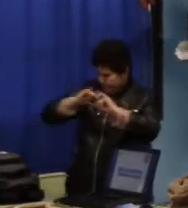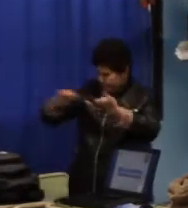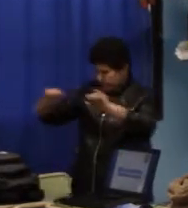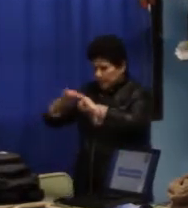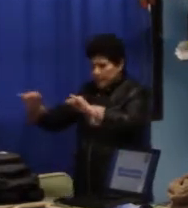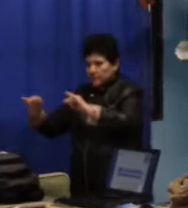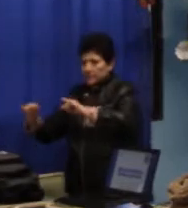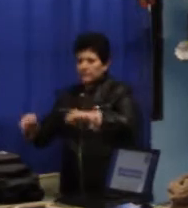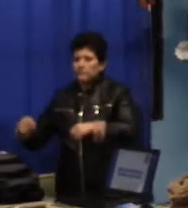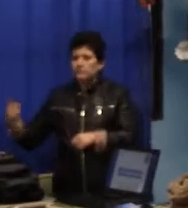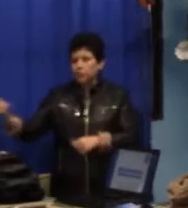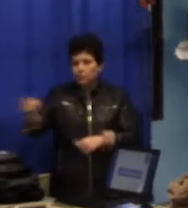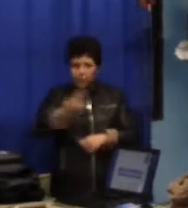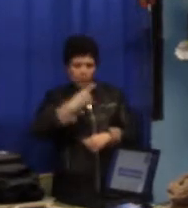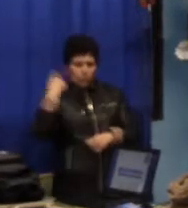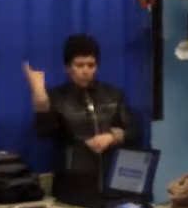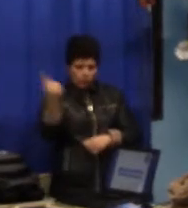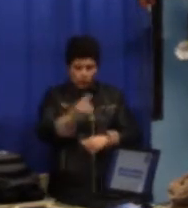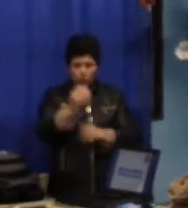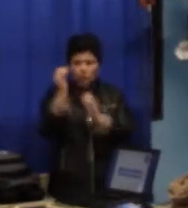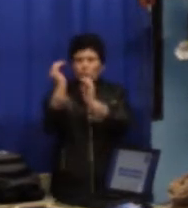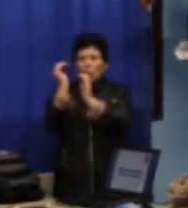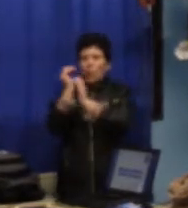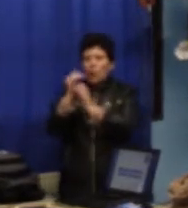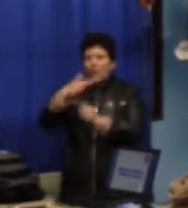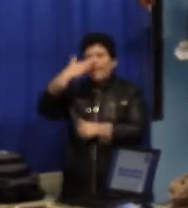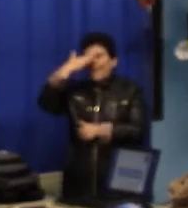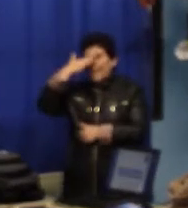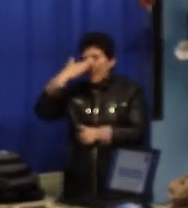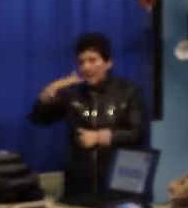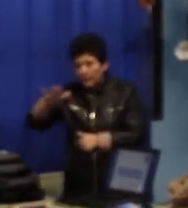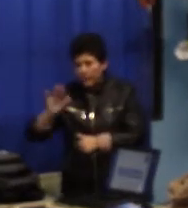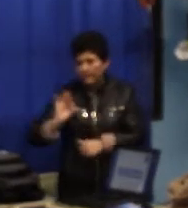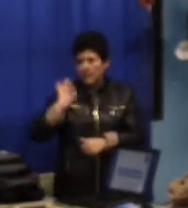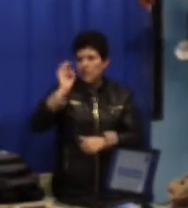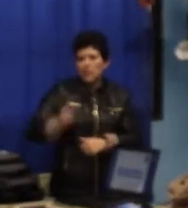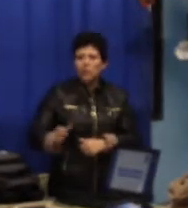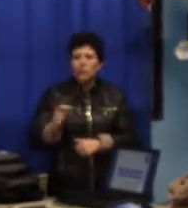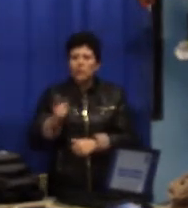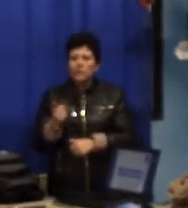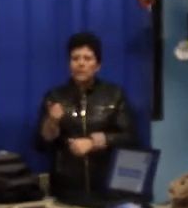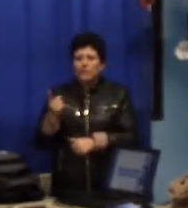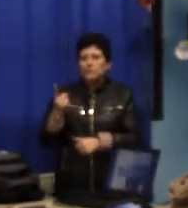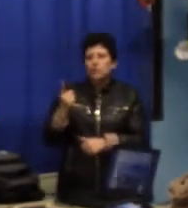Nosotros, los adventistas, después del chasco, ¿ellos saben el concepto de chasco?